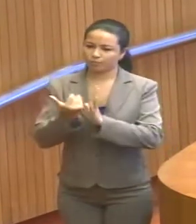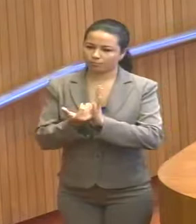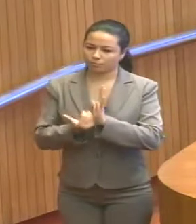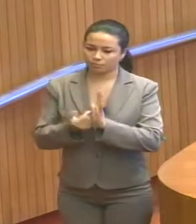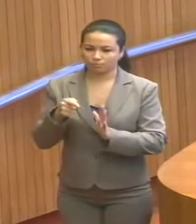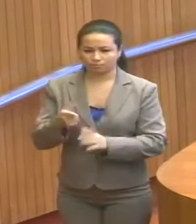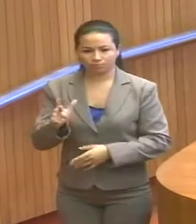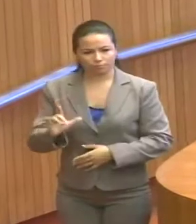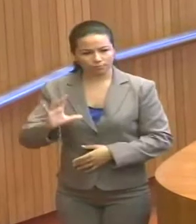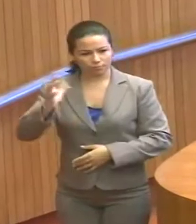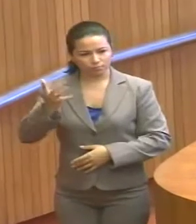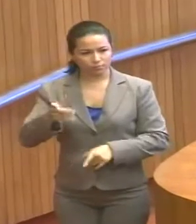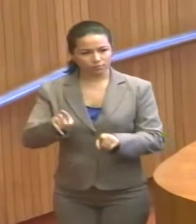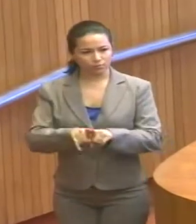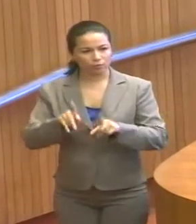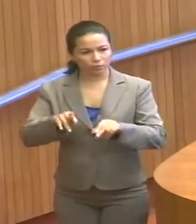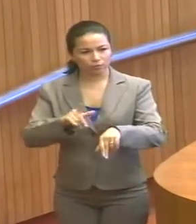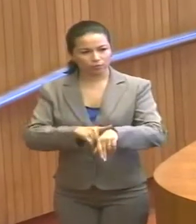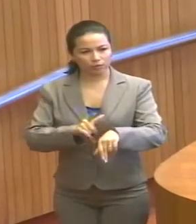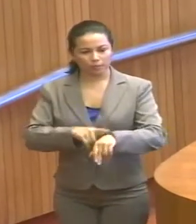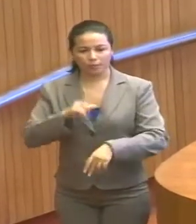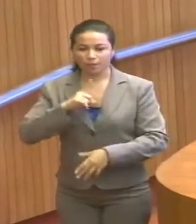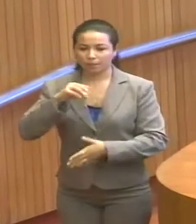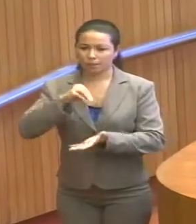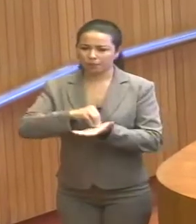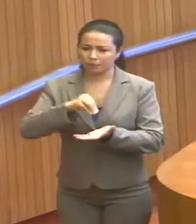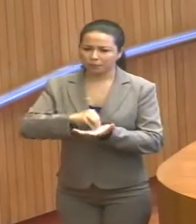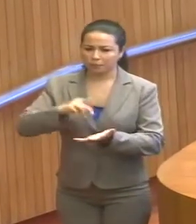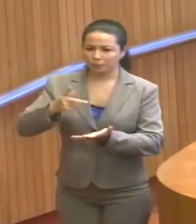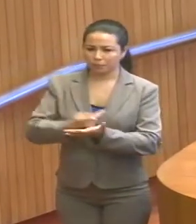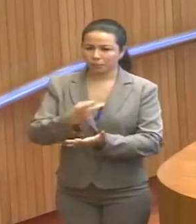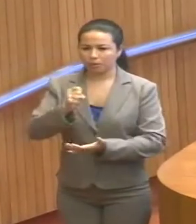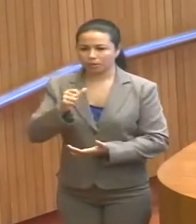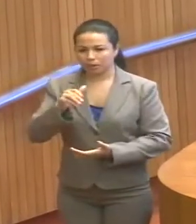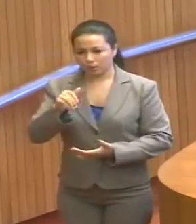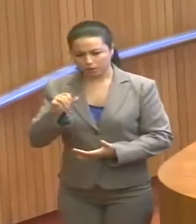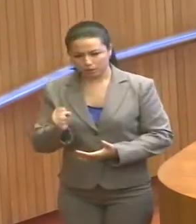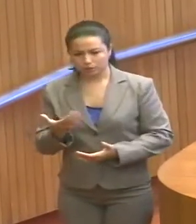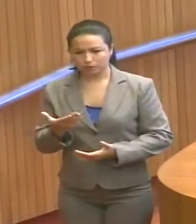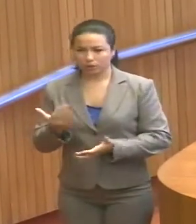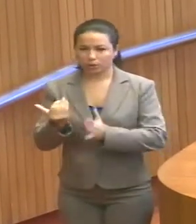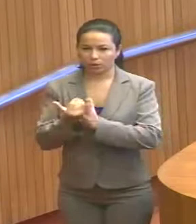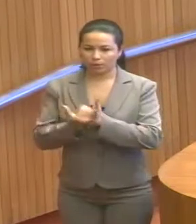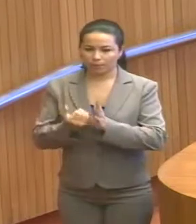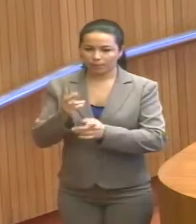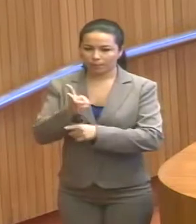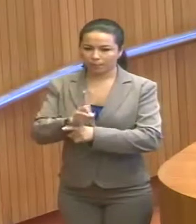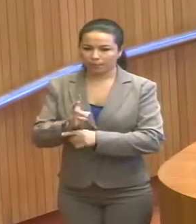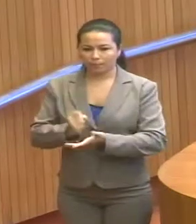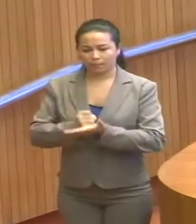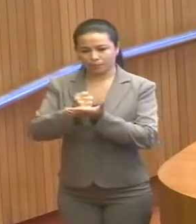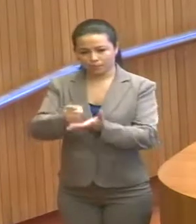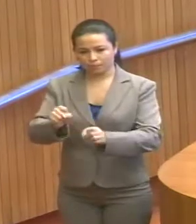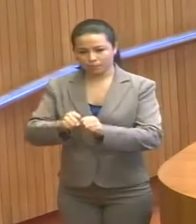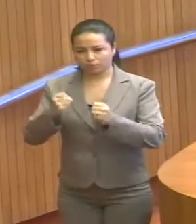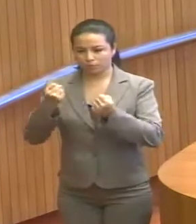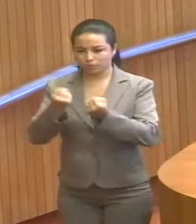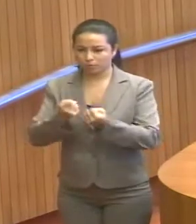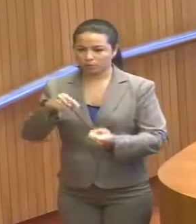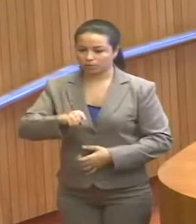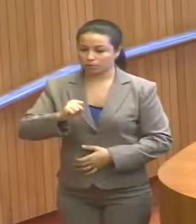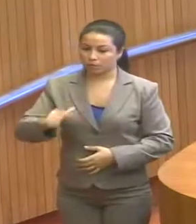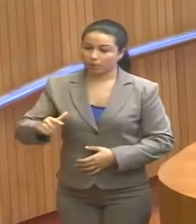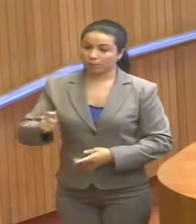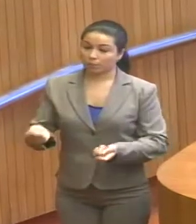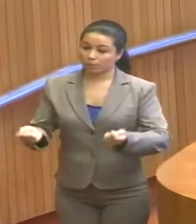altura não aconteceu e, ao mesmo tempo, houve uma falha das Sencas, houve uma falha do Programa de Assistência Social do município de São Luís,